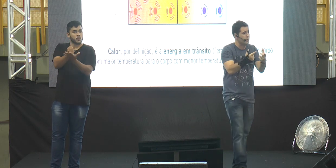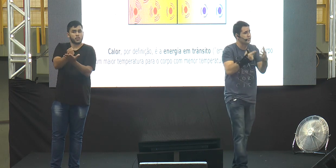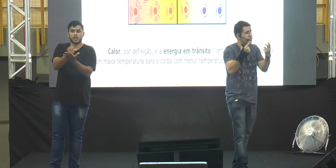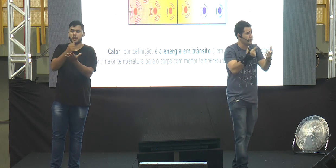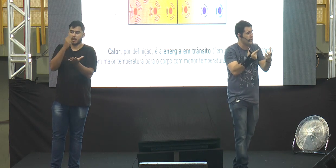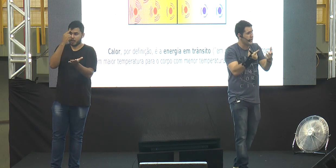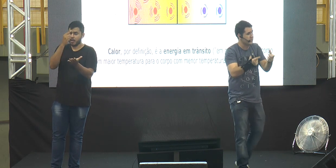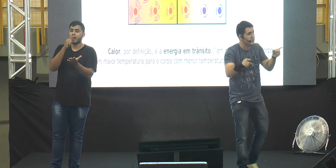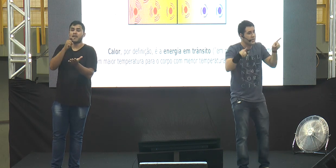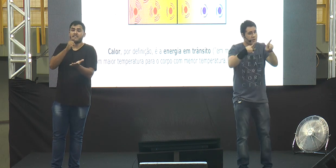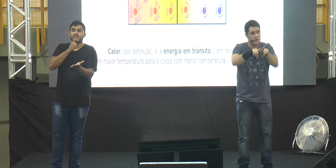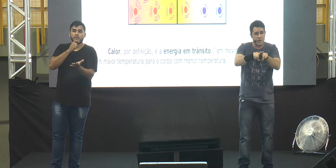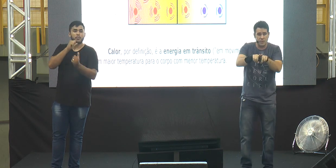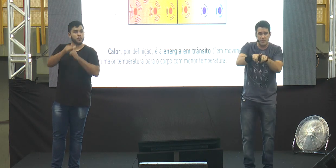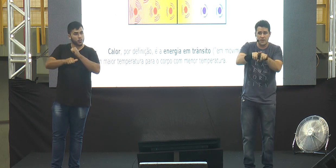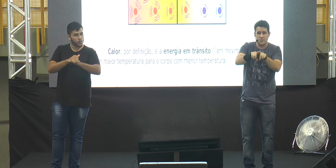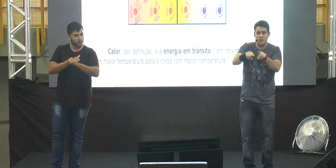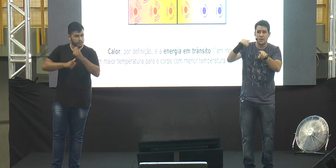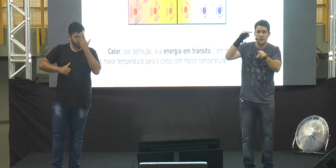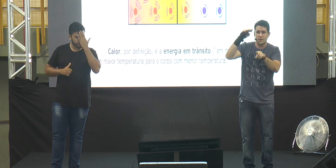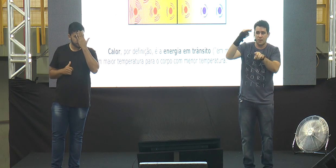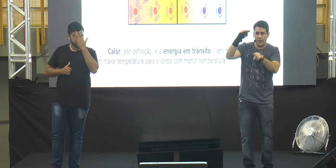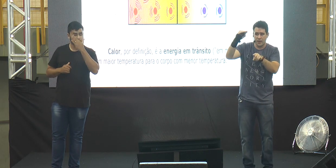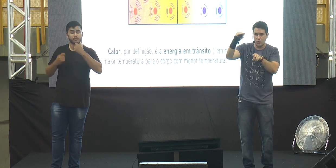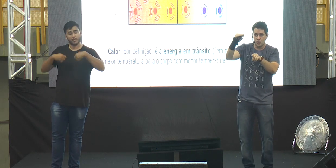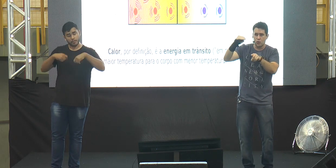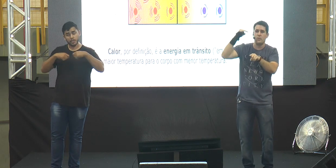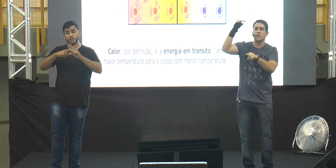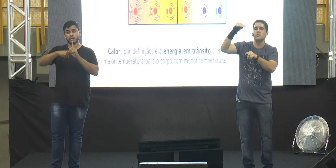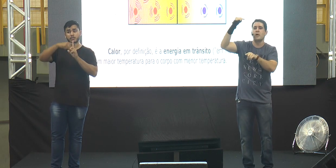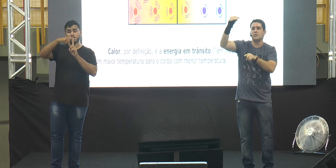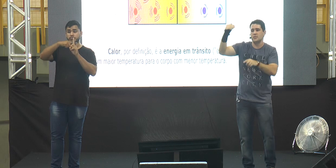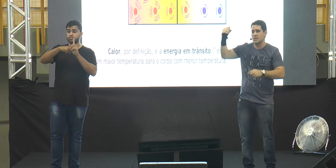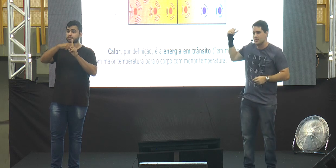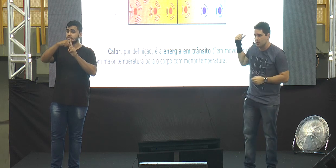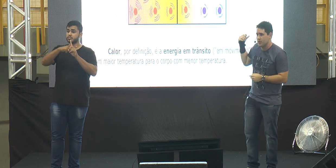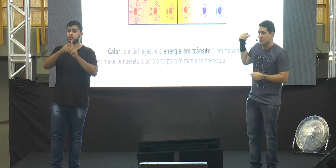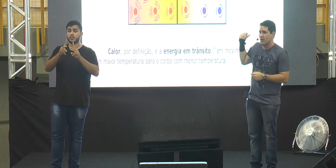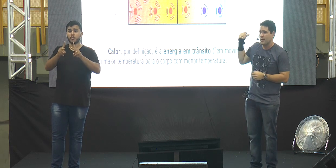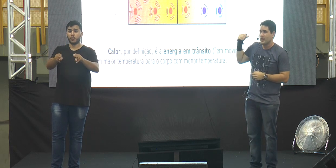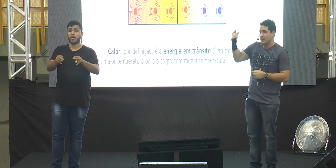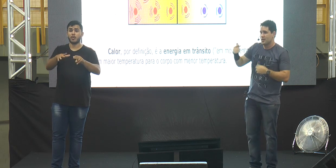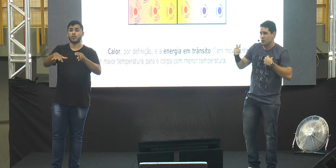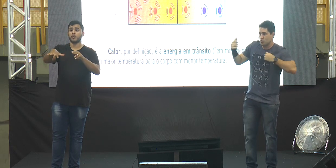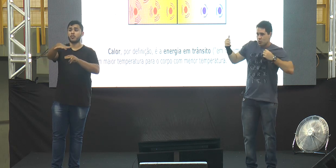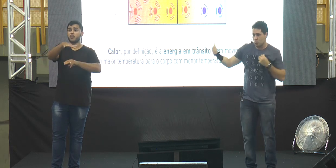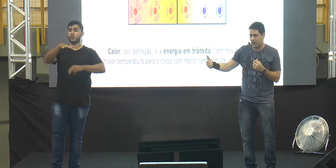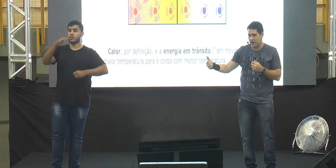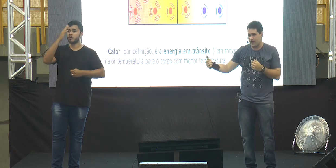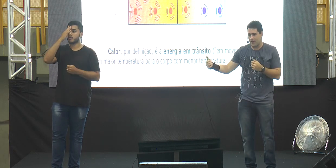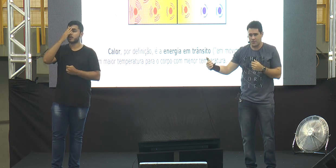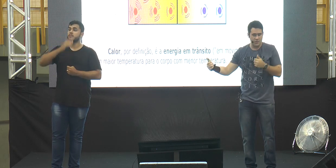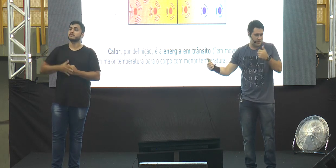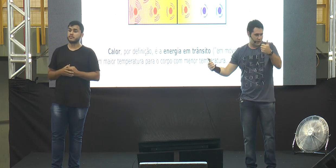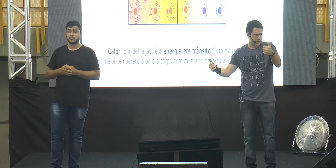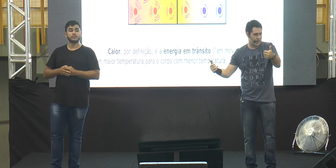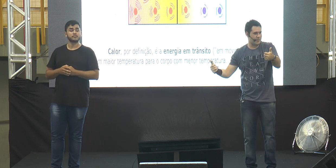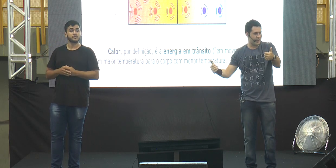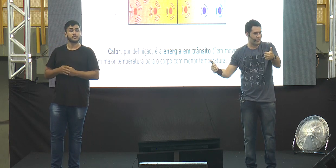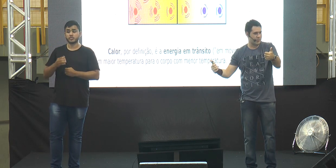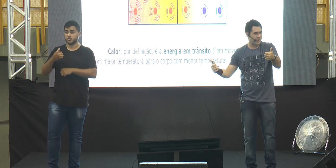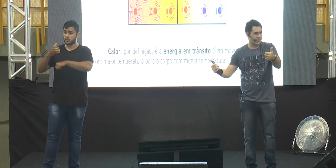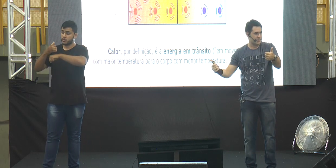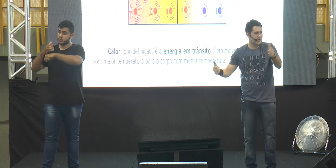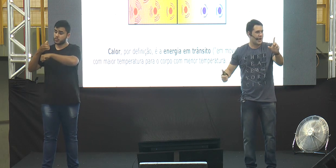os dois compostos, as duas moléculas, fiquem com a mesma temperatura, o mesmo grau de agitação molecular. Então o suco que era quente fica